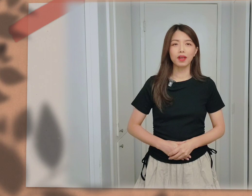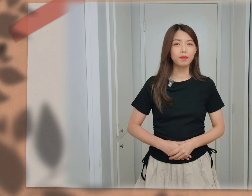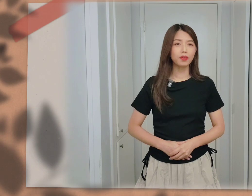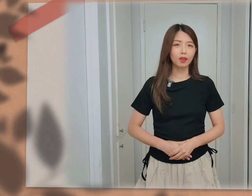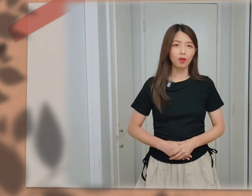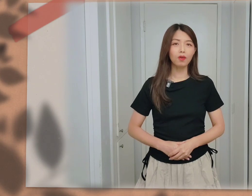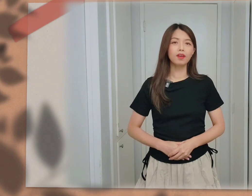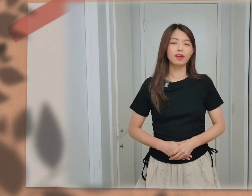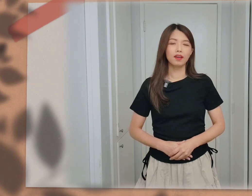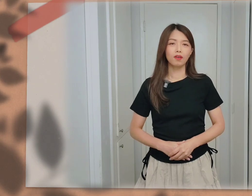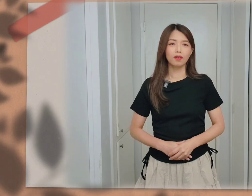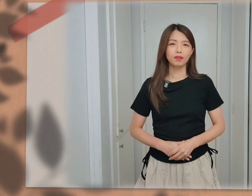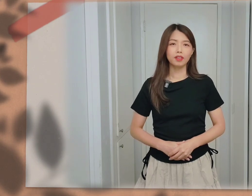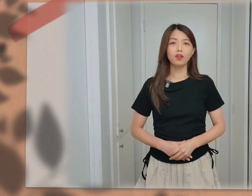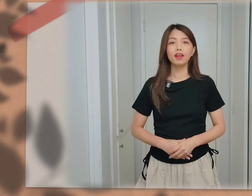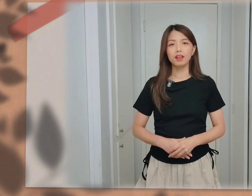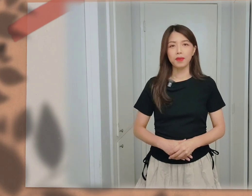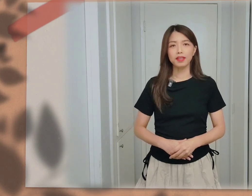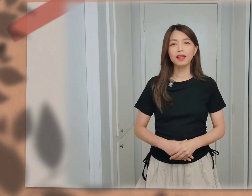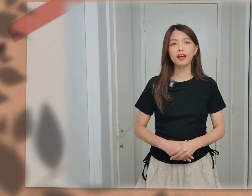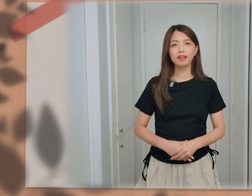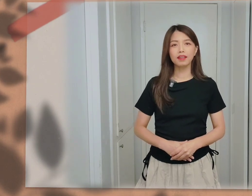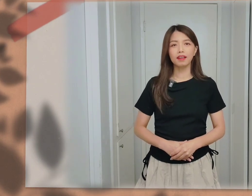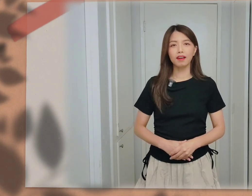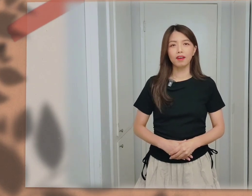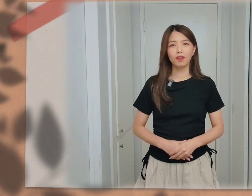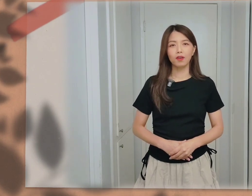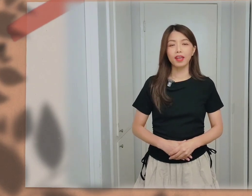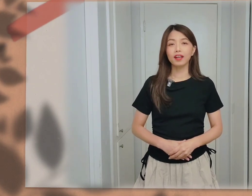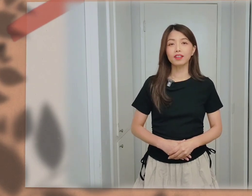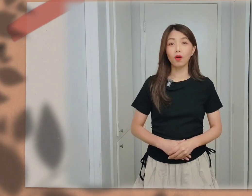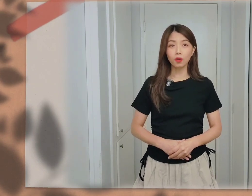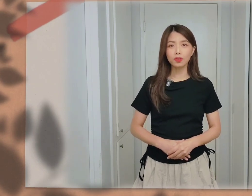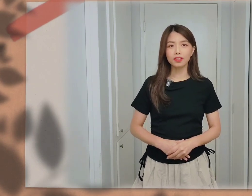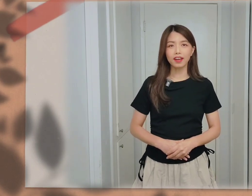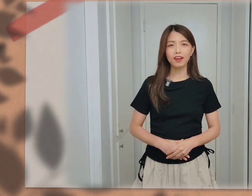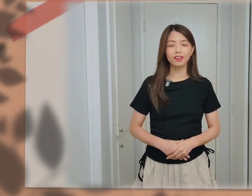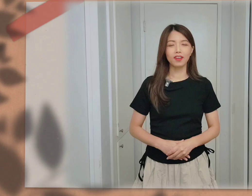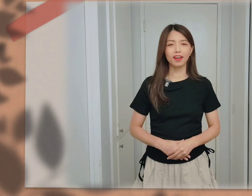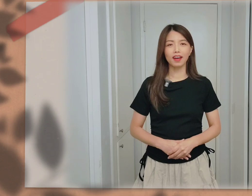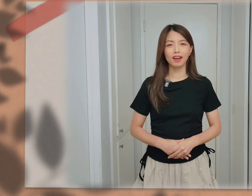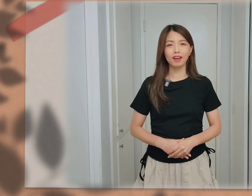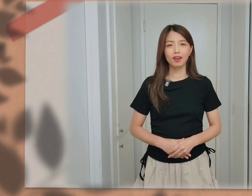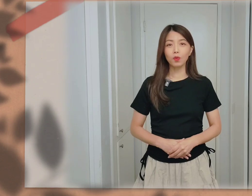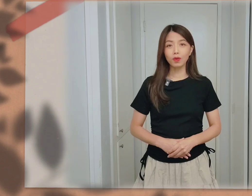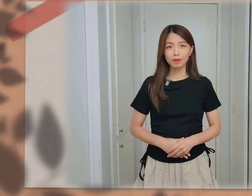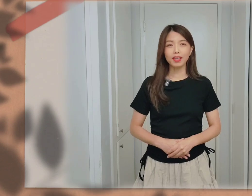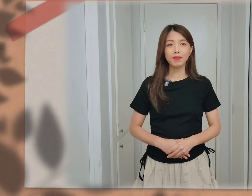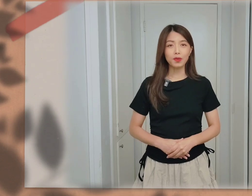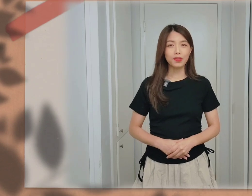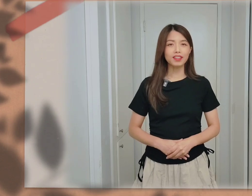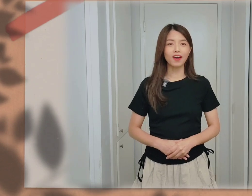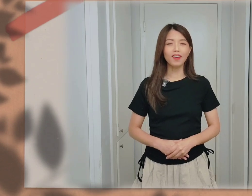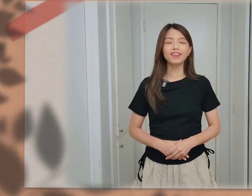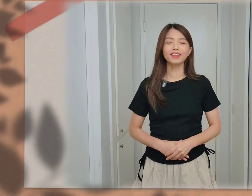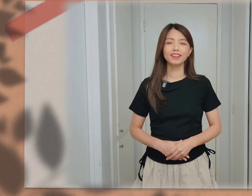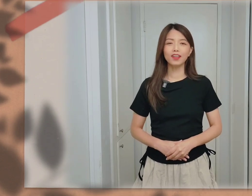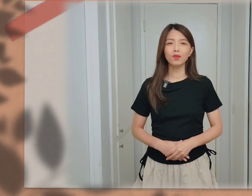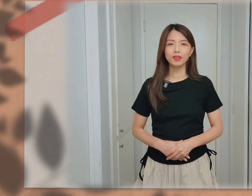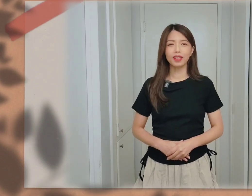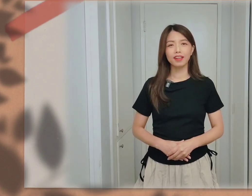다다음 주에 한 번 더 연희엘님의 찬양을 예약을 걸어뒀어요. 그러니까 꼭 많이